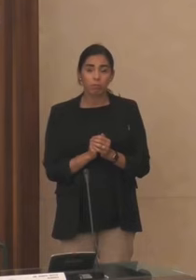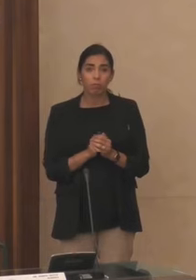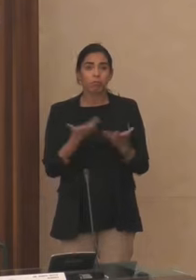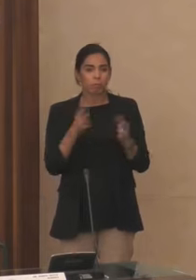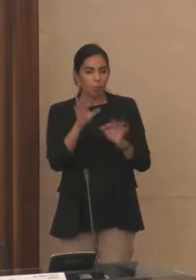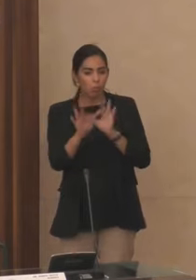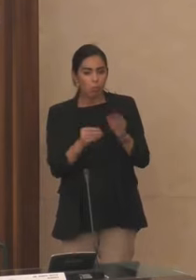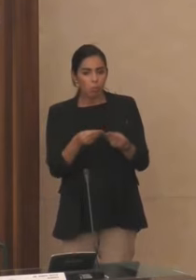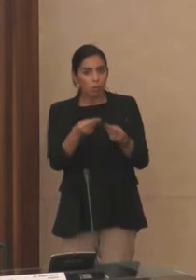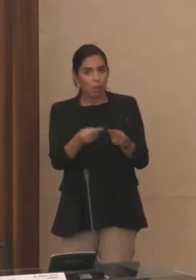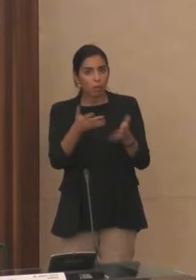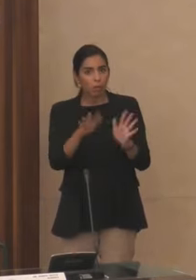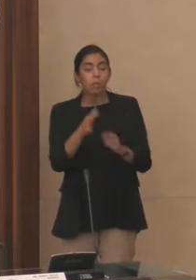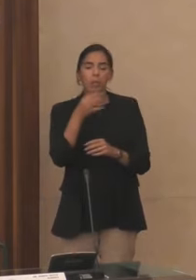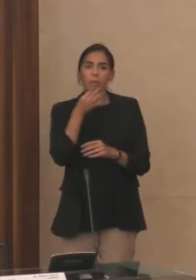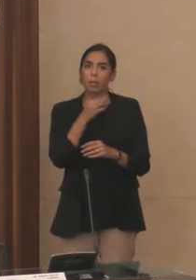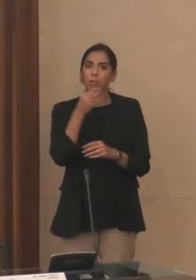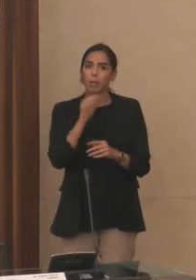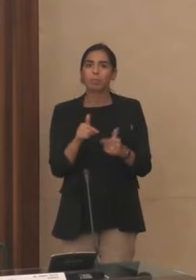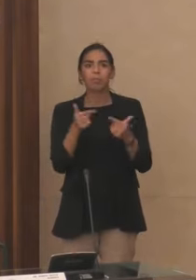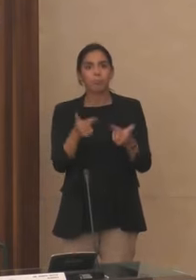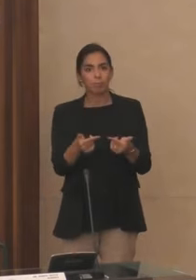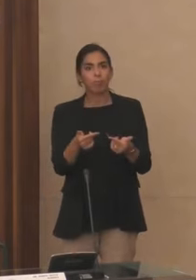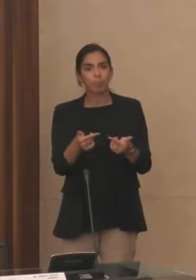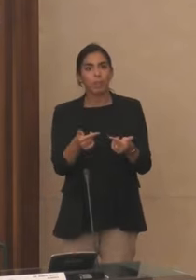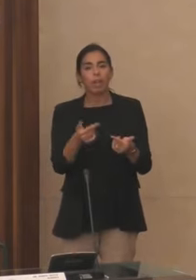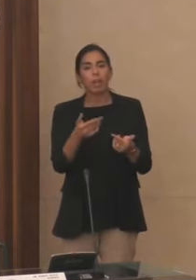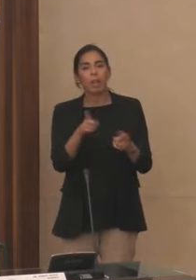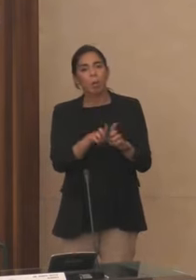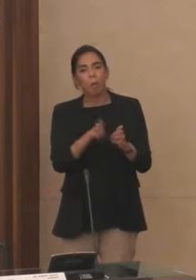queste cure hanno evitato l'ospedalizzazione.